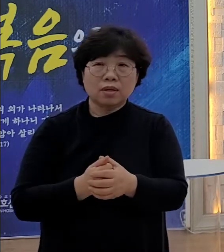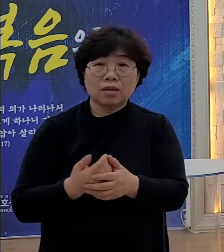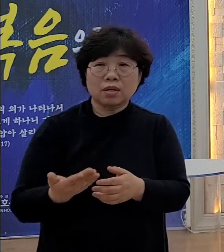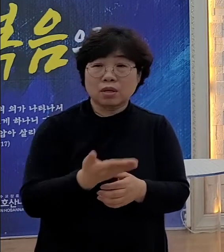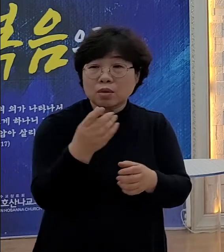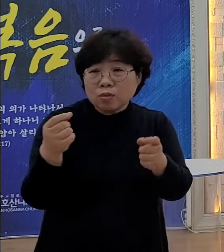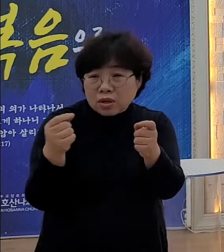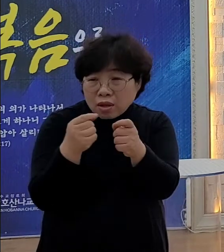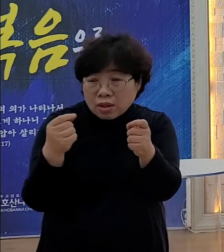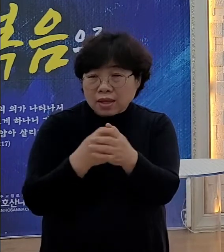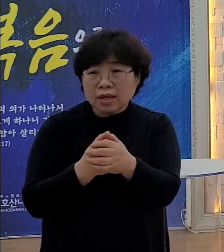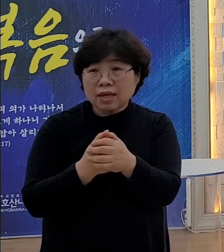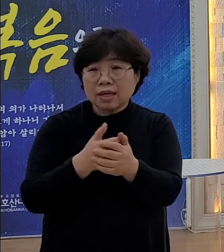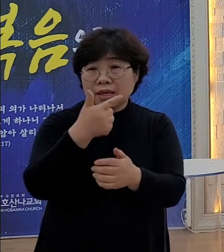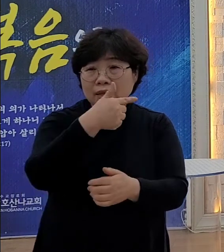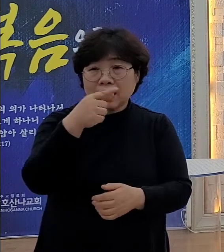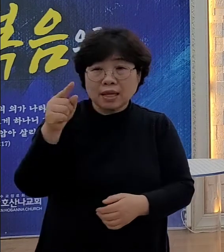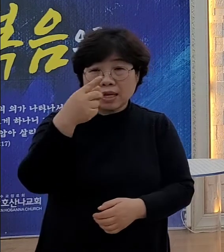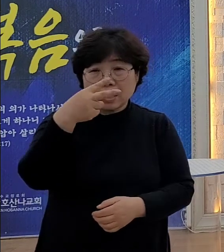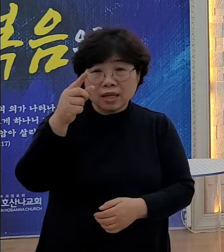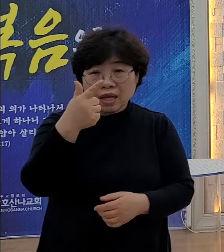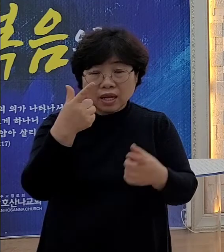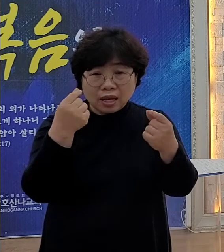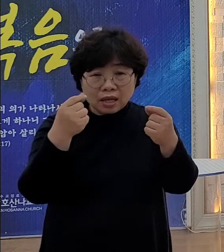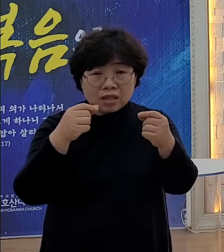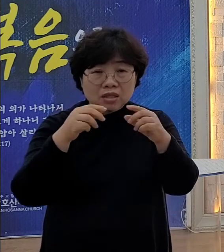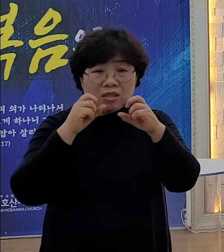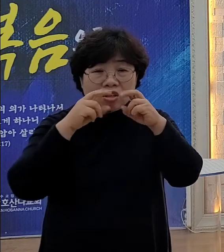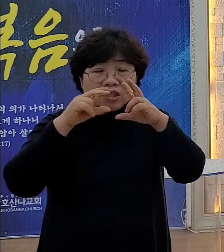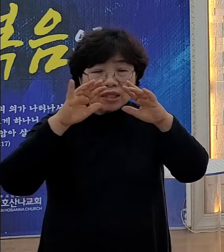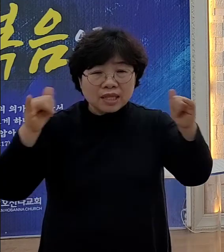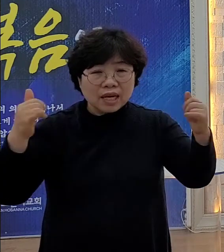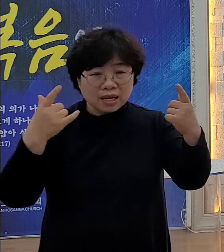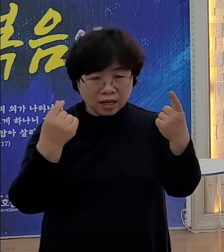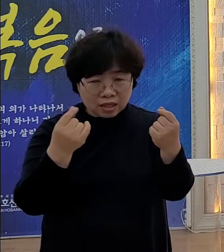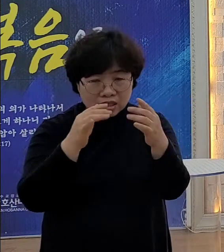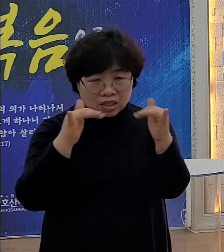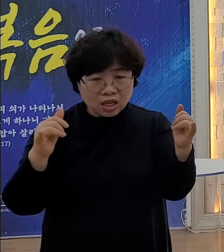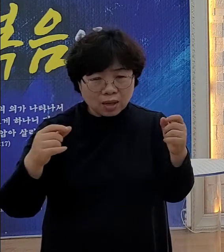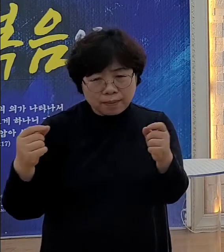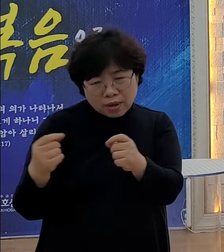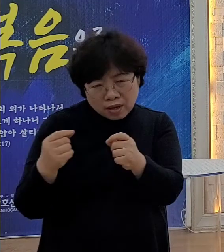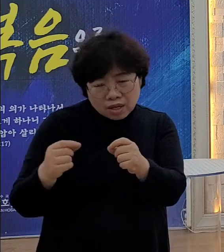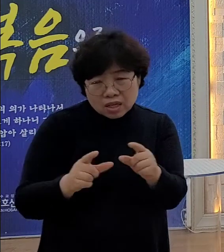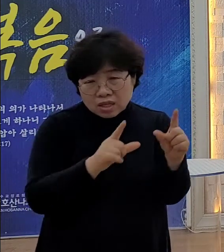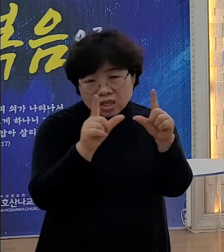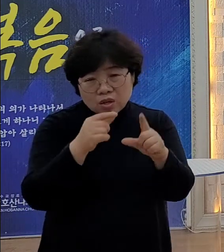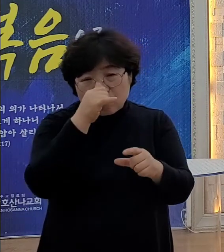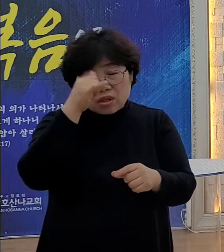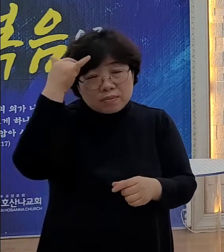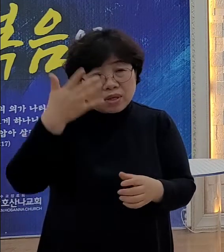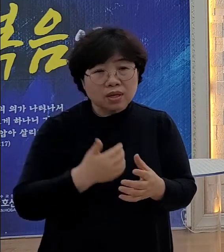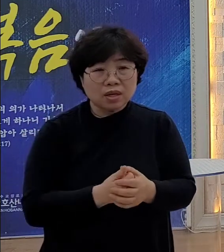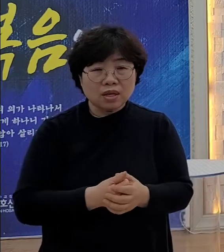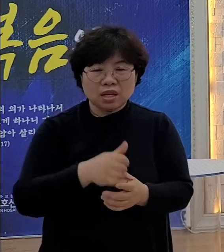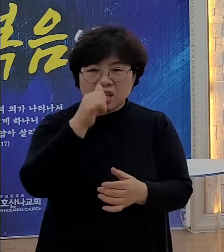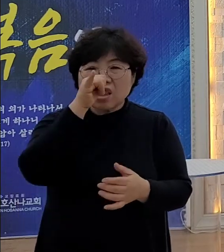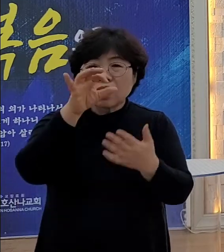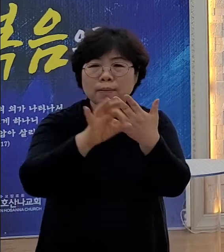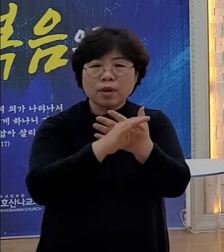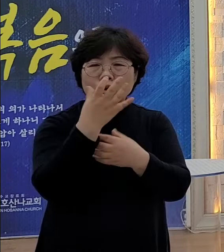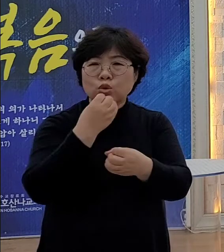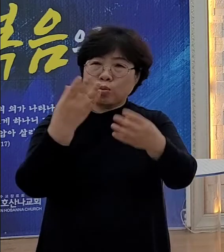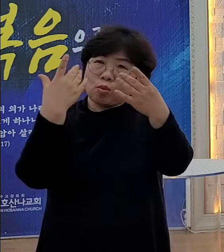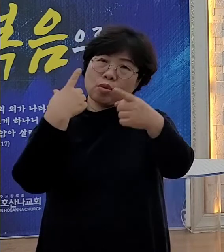곁에 나단 같은 사람이 있습니까? 여러분, 그 나단 같은 사람이 있는 게 그게 축복이에요.